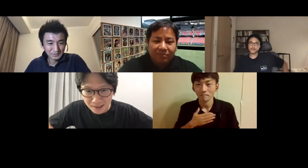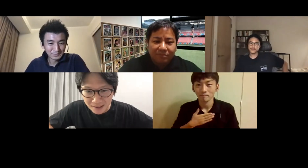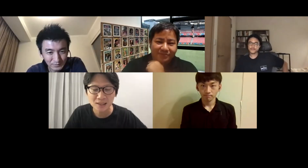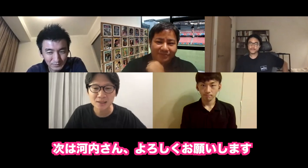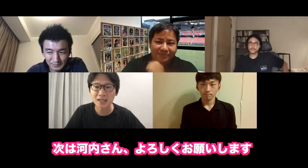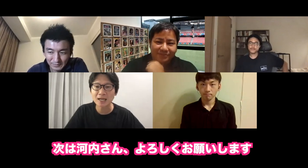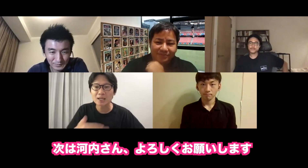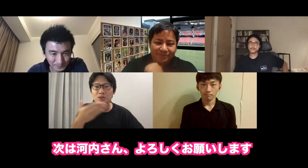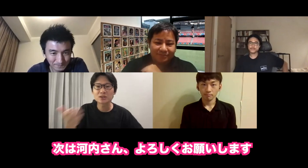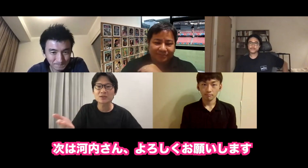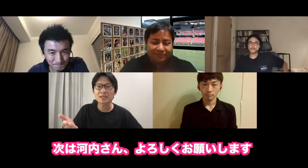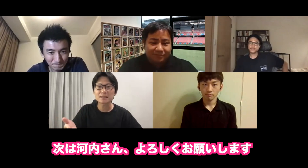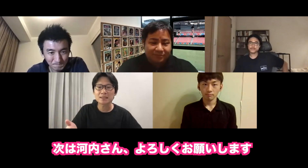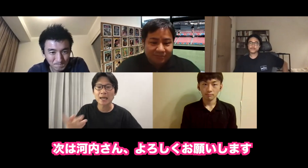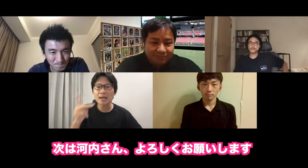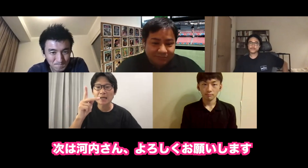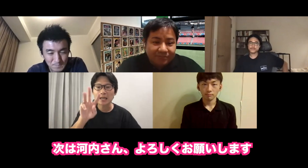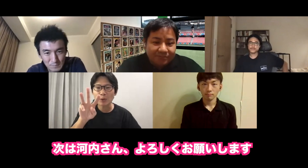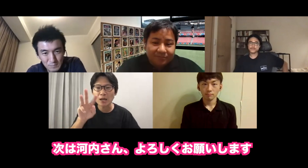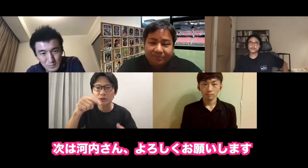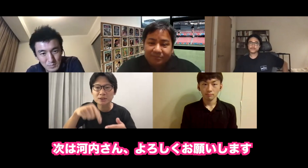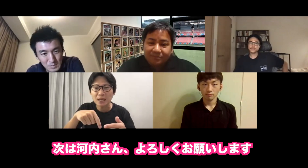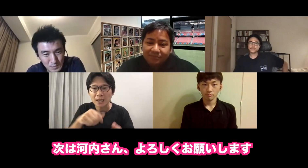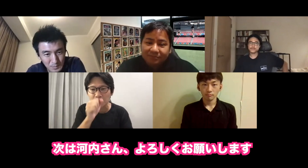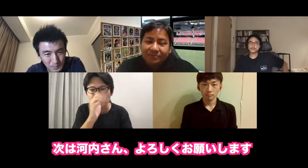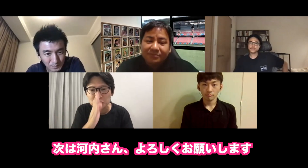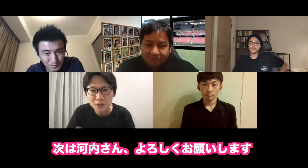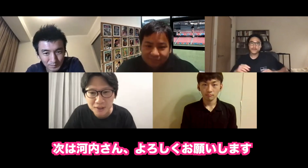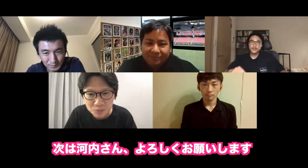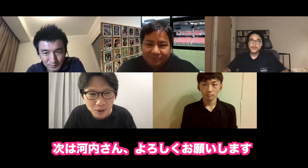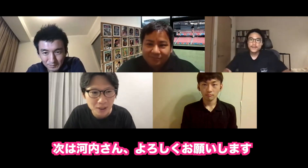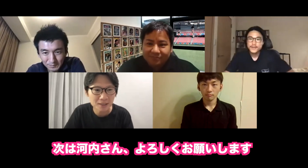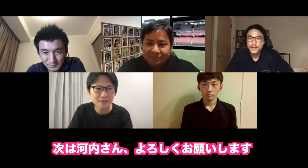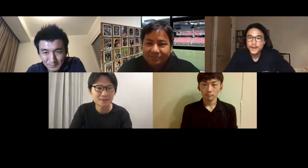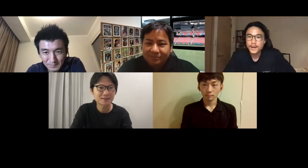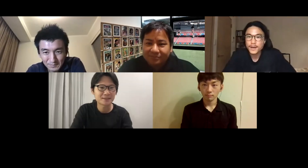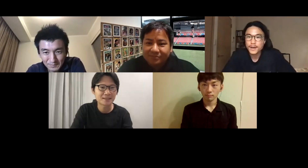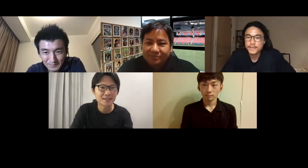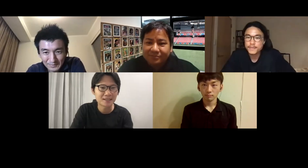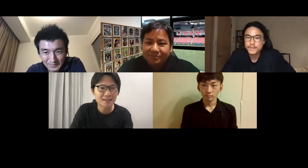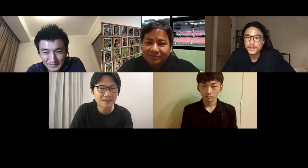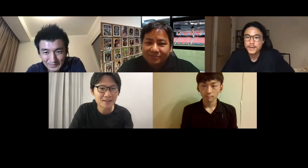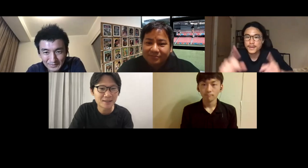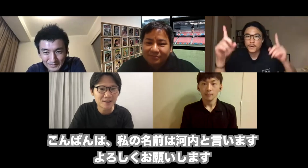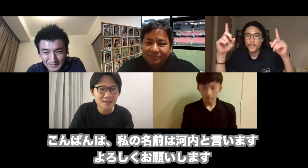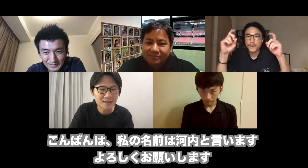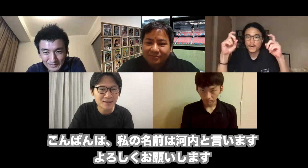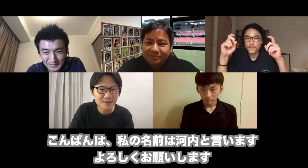じゃあ次はですね川内さんよし加えてしまうはいこんばんは